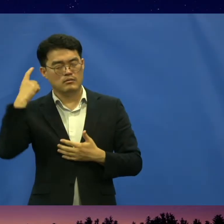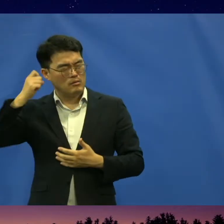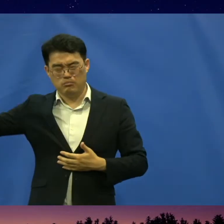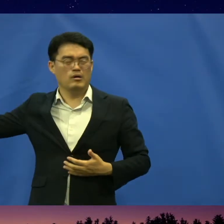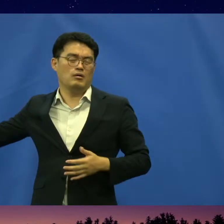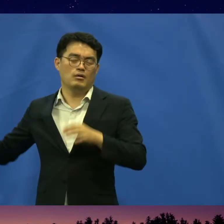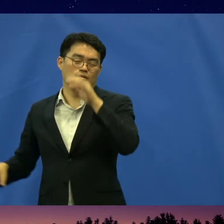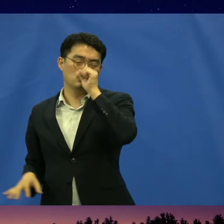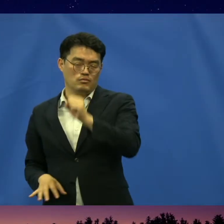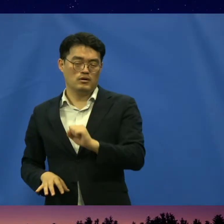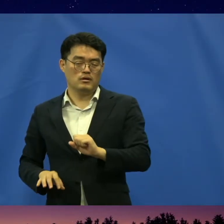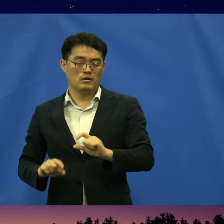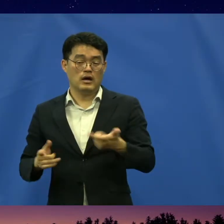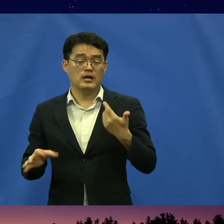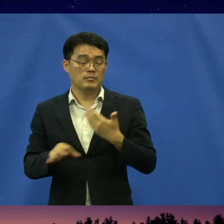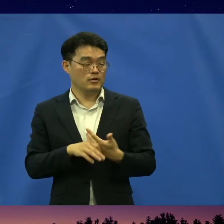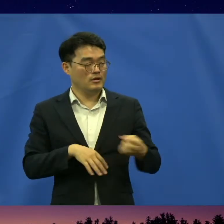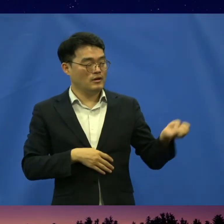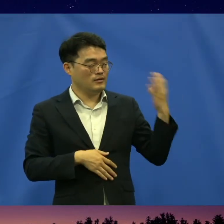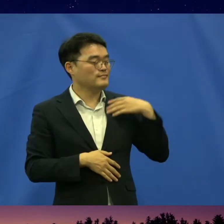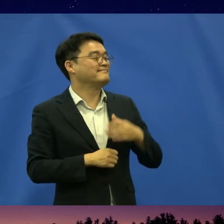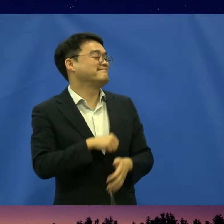안 삼키면 어떻게 돼요?